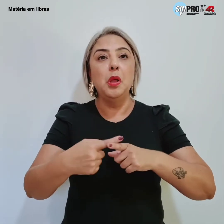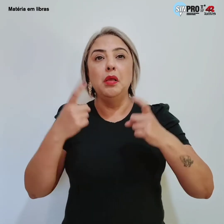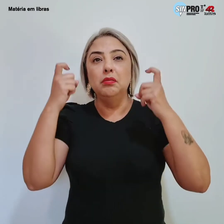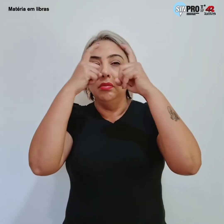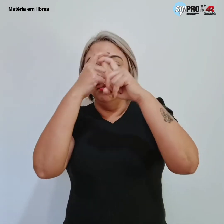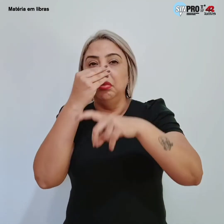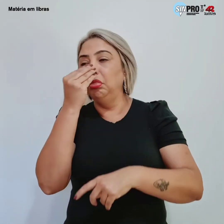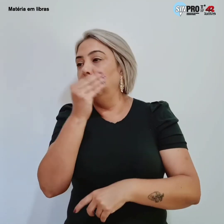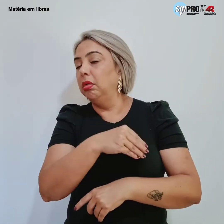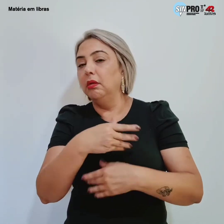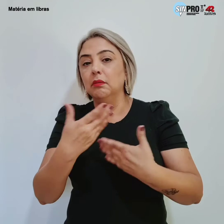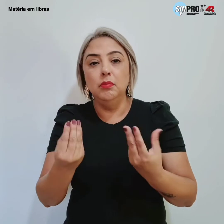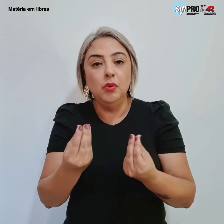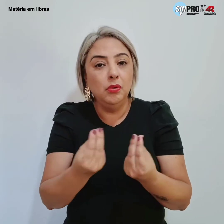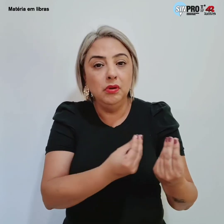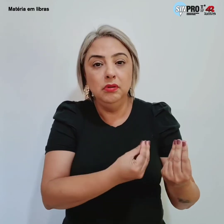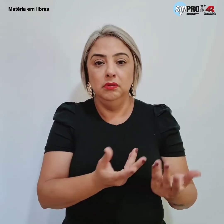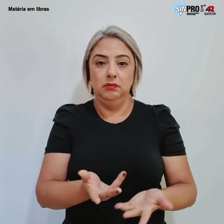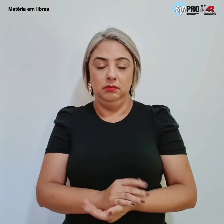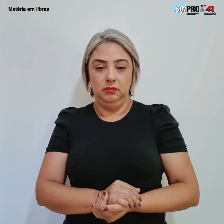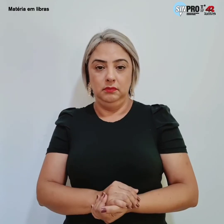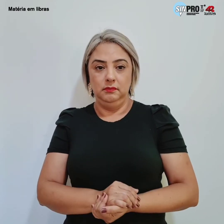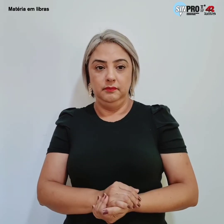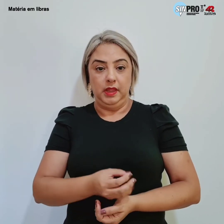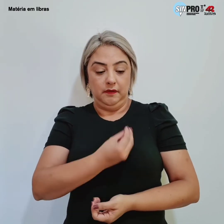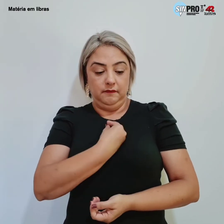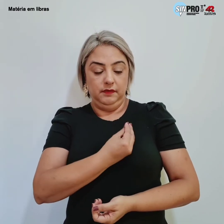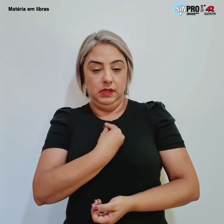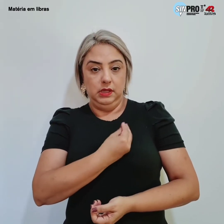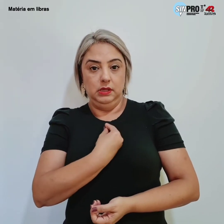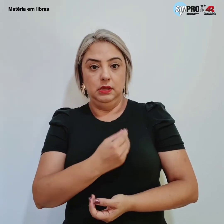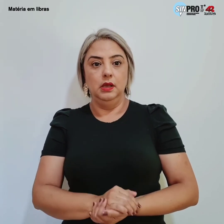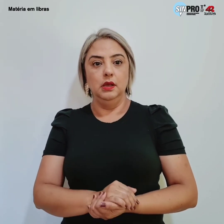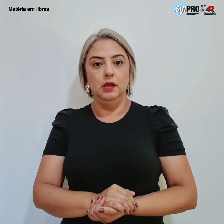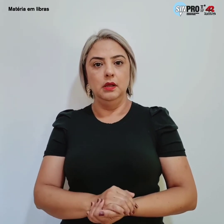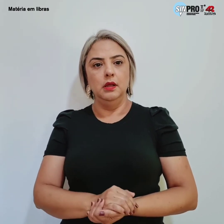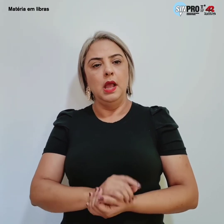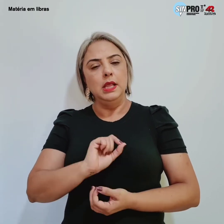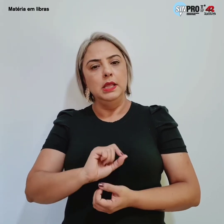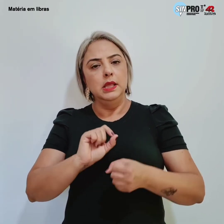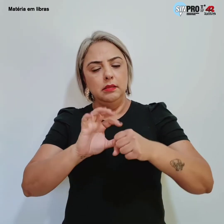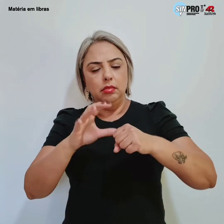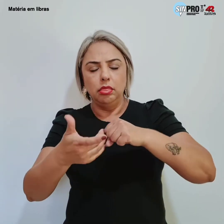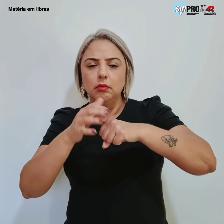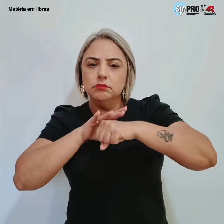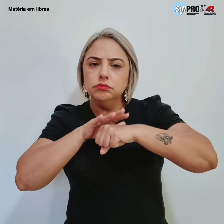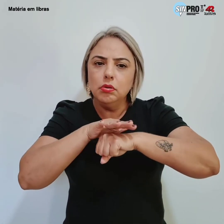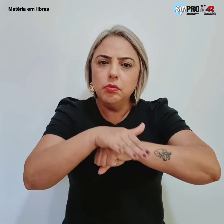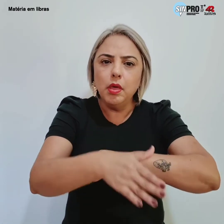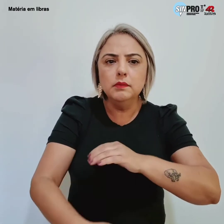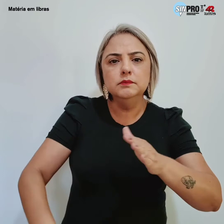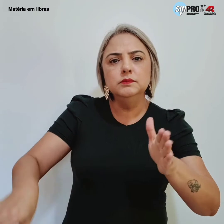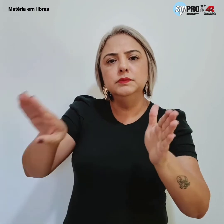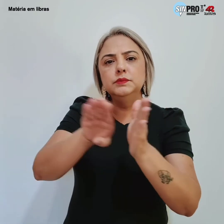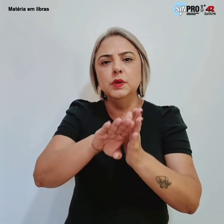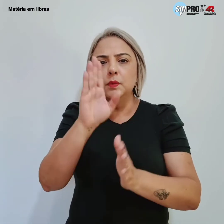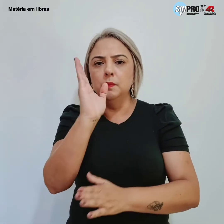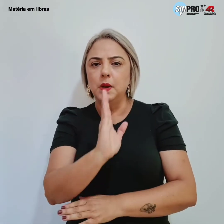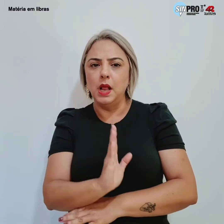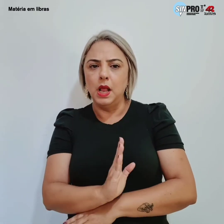dificuldades e recusas constantes. Vida. Assim que a pandemia da Covid-19 chegou ao Brasil